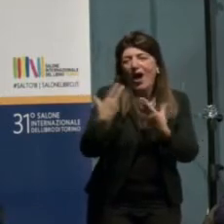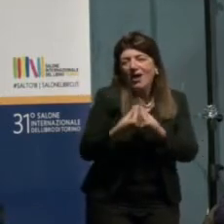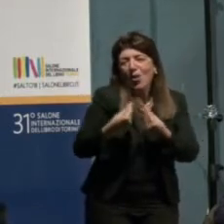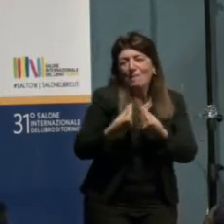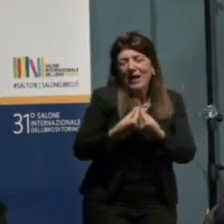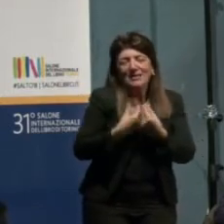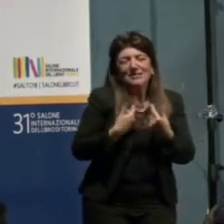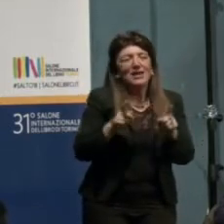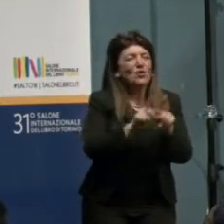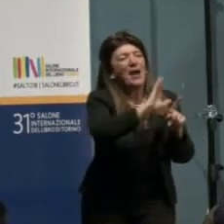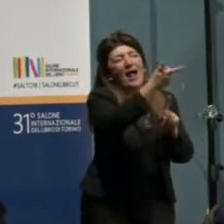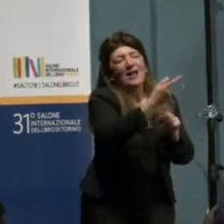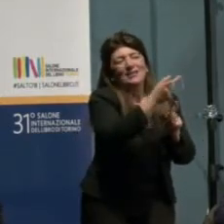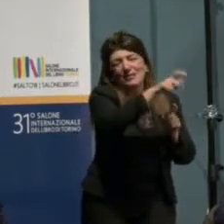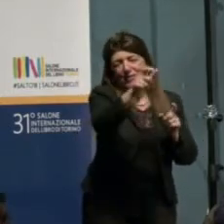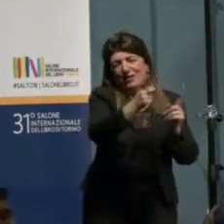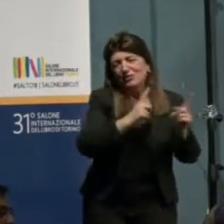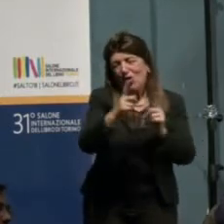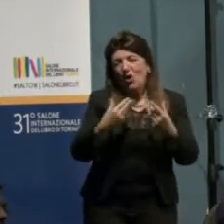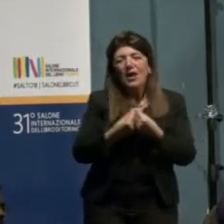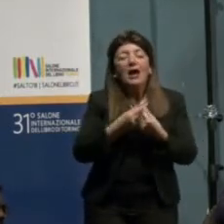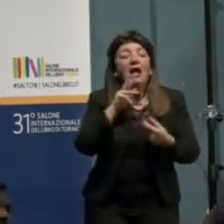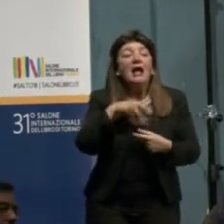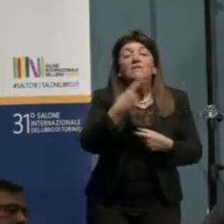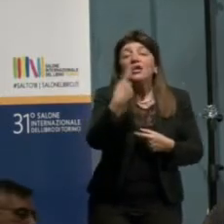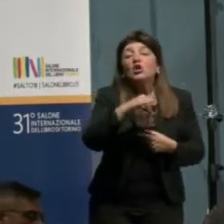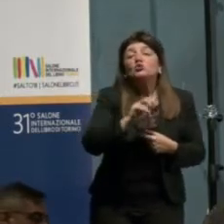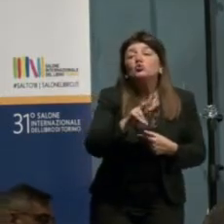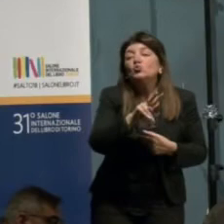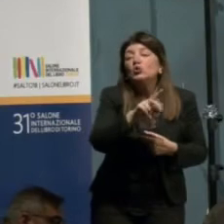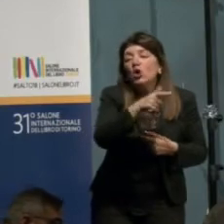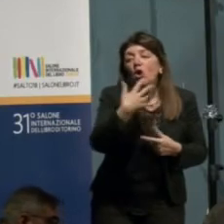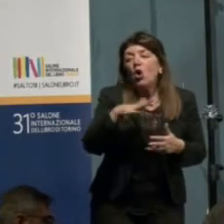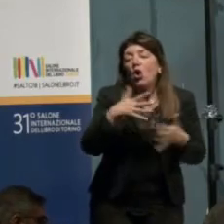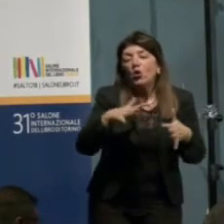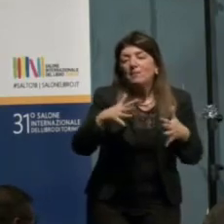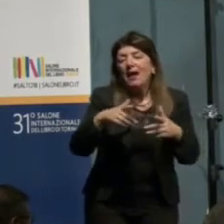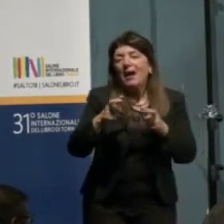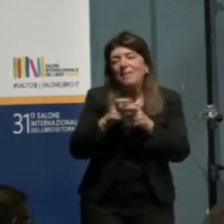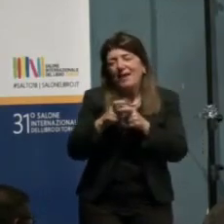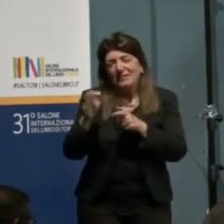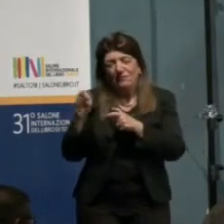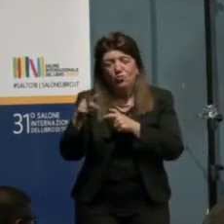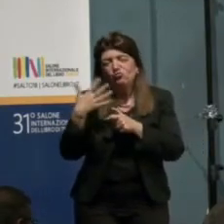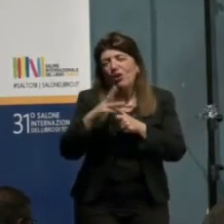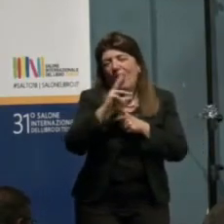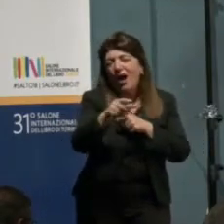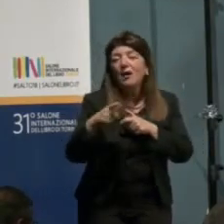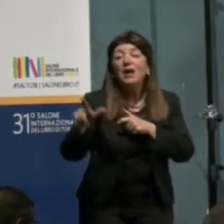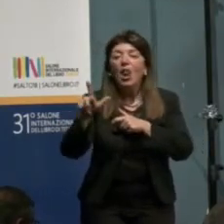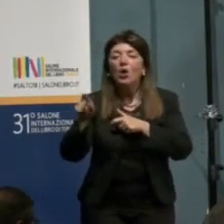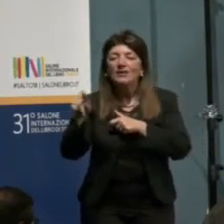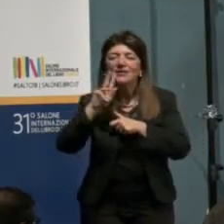persone e giulio non era tanto ormai più a fiumicello però loredana ritengo che siano delle persone